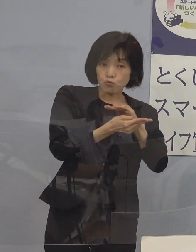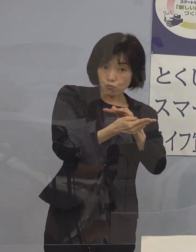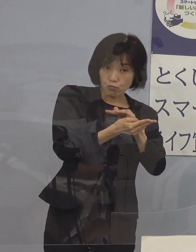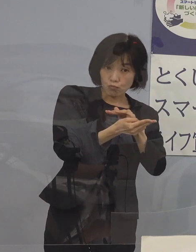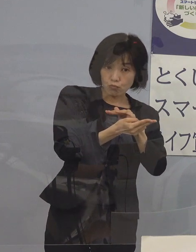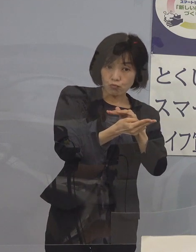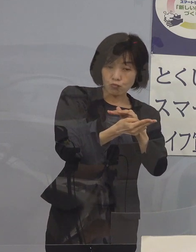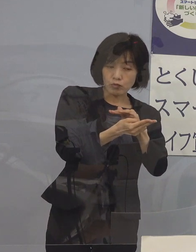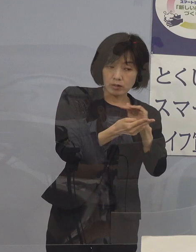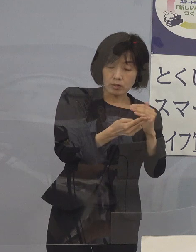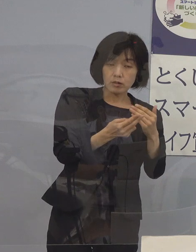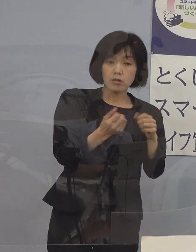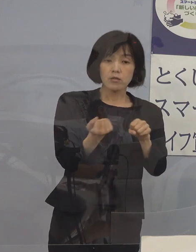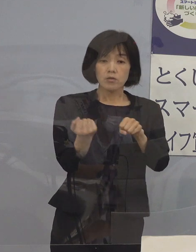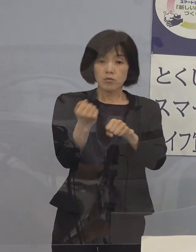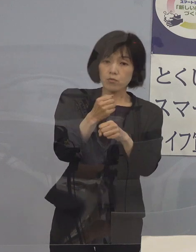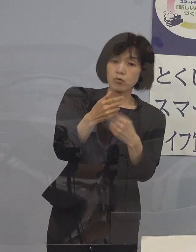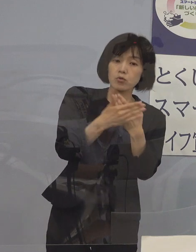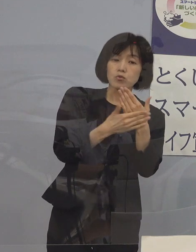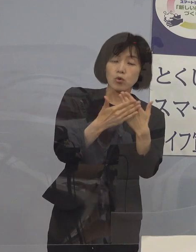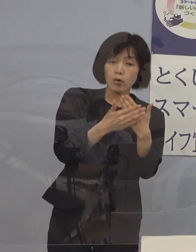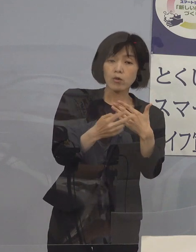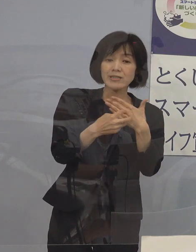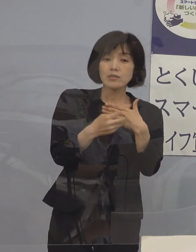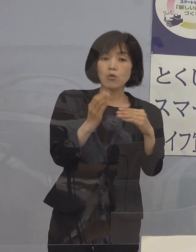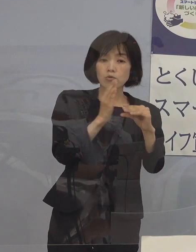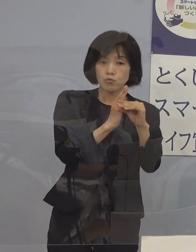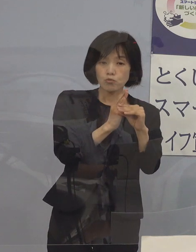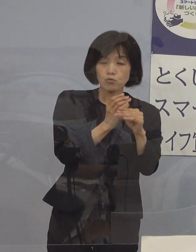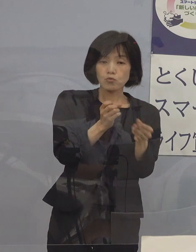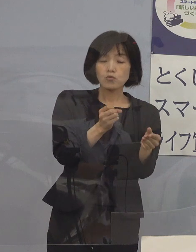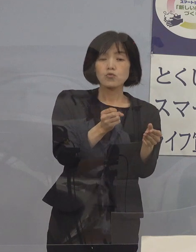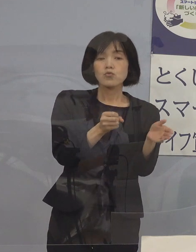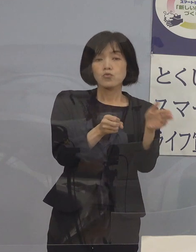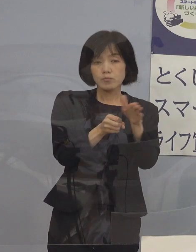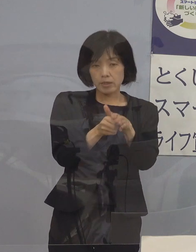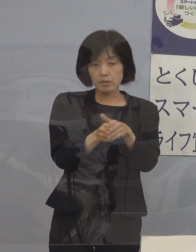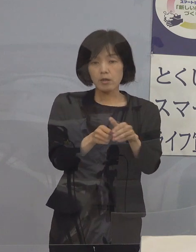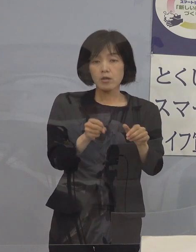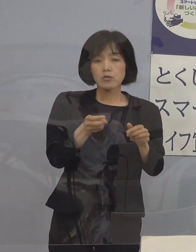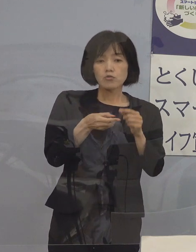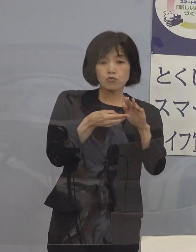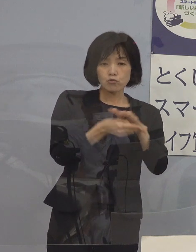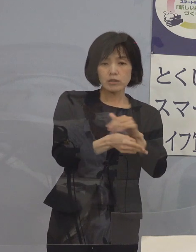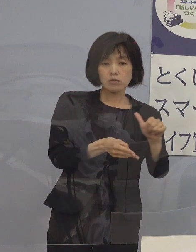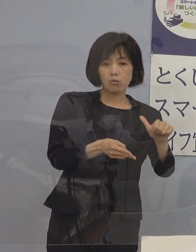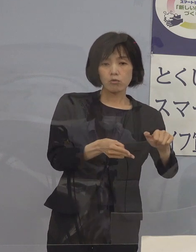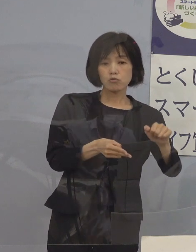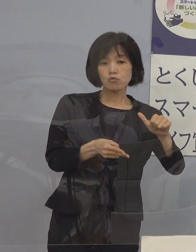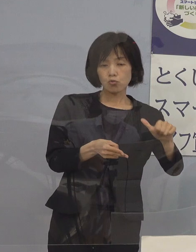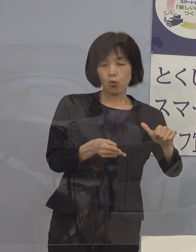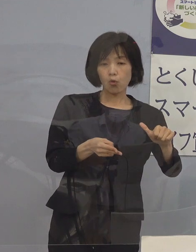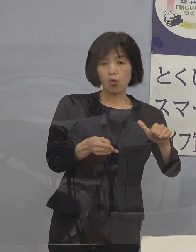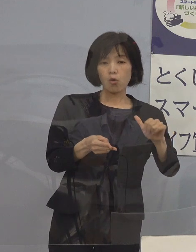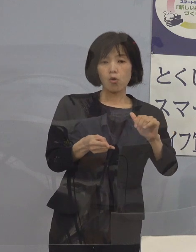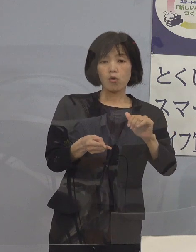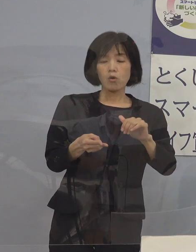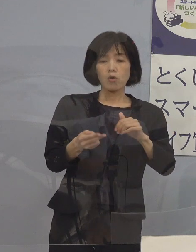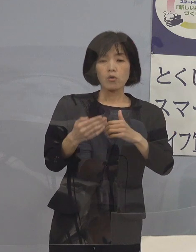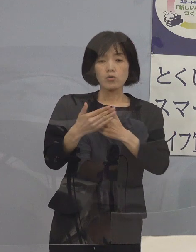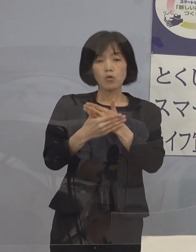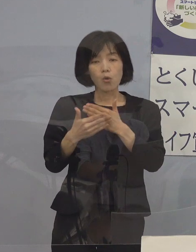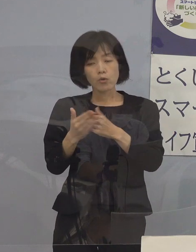に療養治療をされている方を加えるもの、入院が55、療養宿泊の方